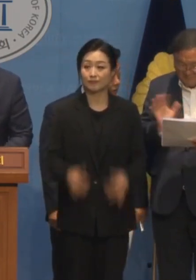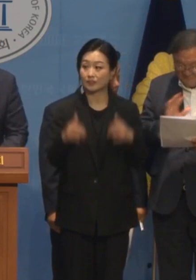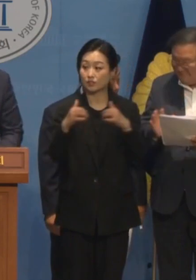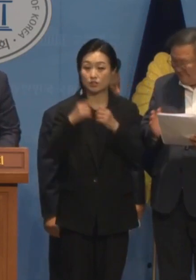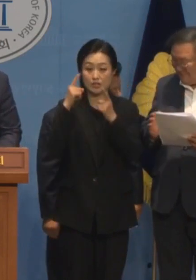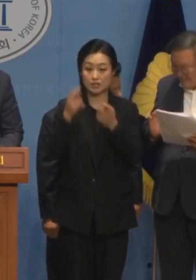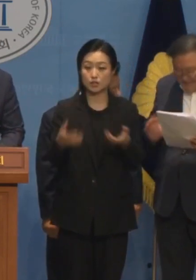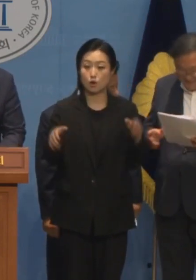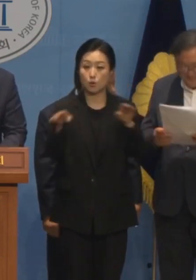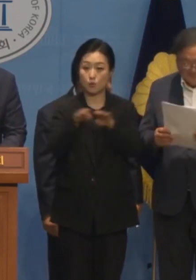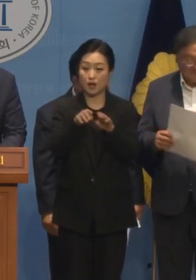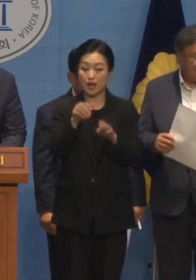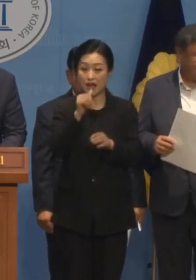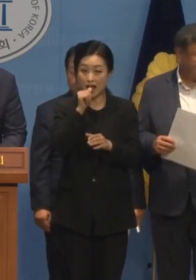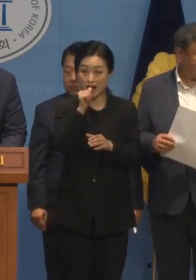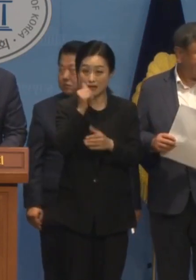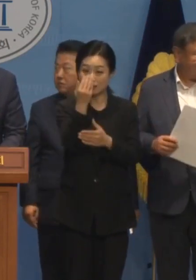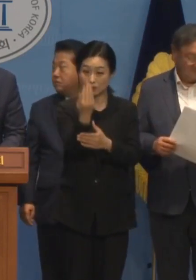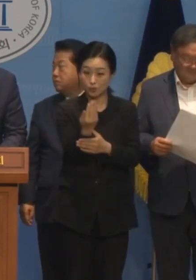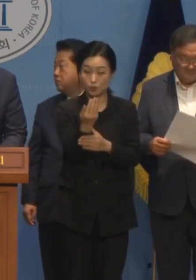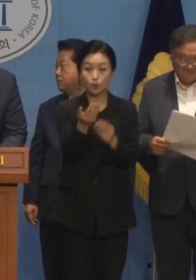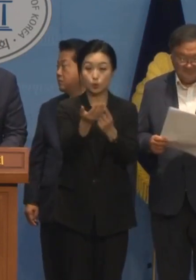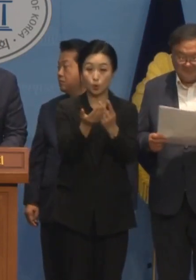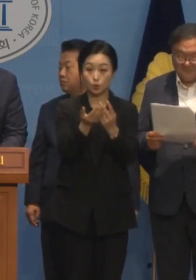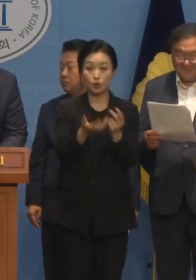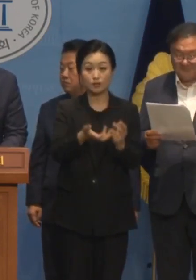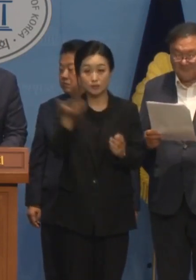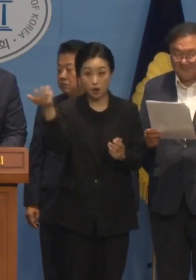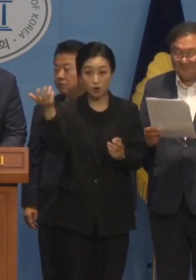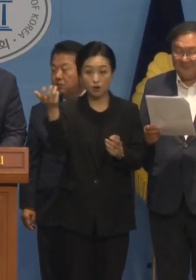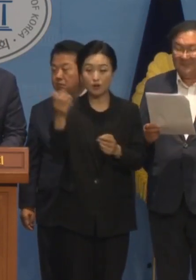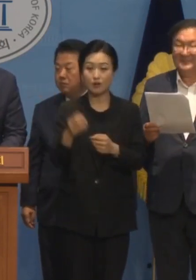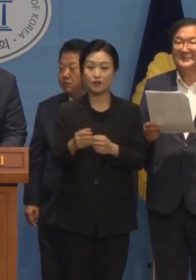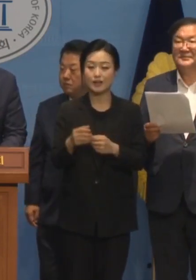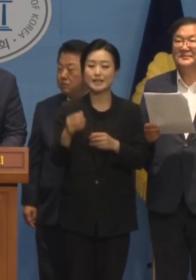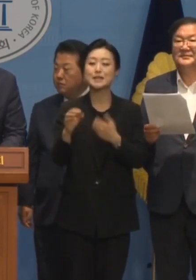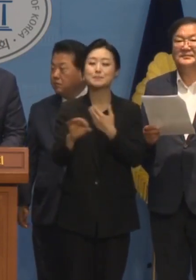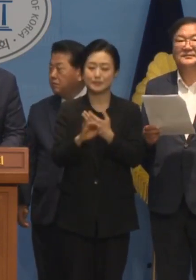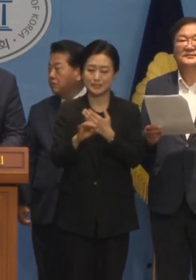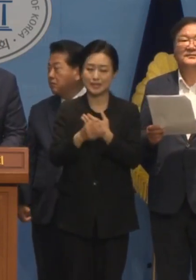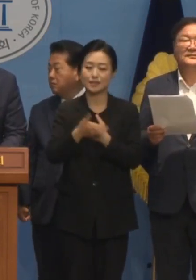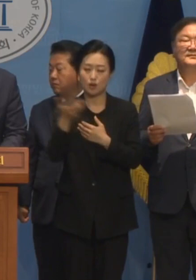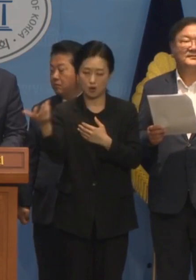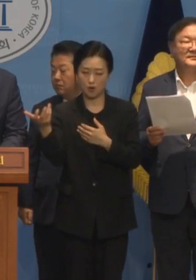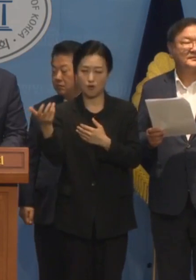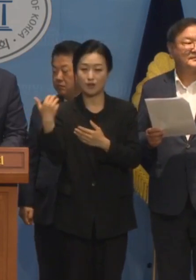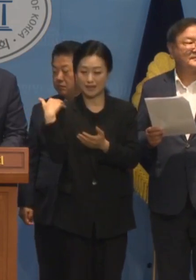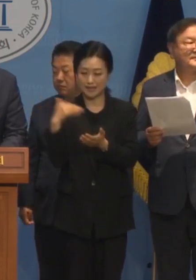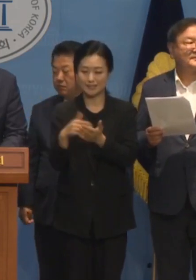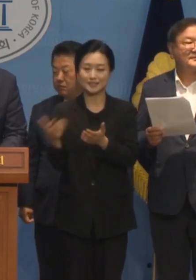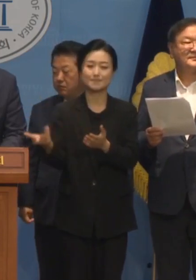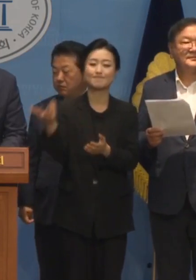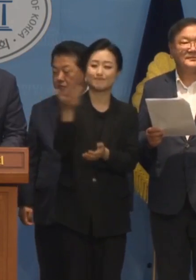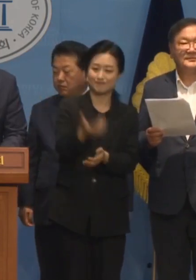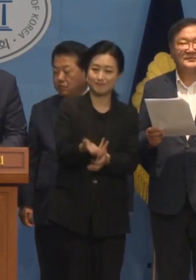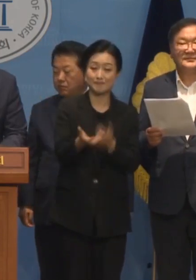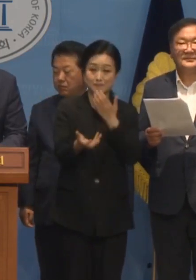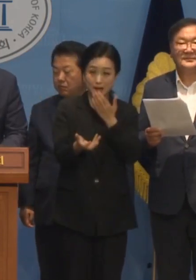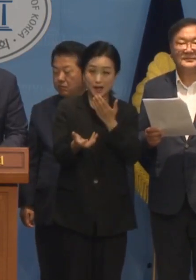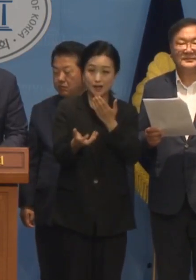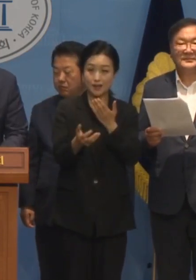전쟁기념관 독도 조형물이 철거된 것도 재배치를 위한 임시 철거라는 게 애초 정부 측